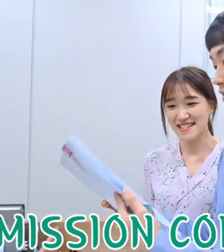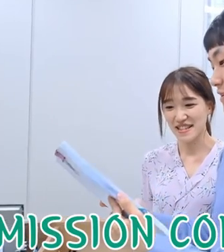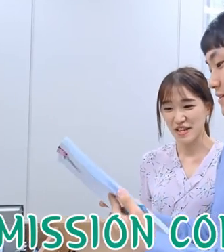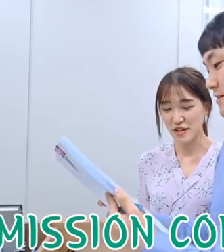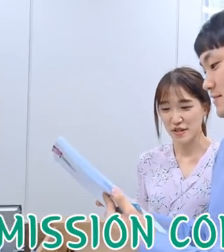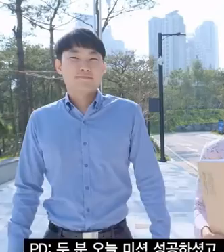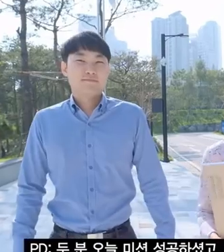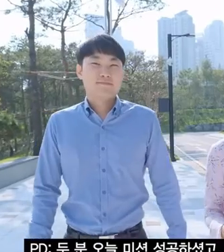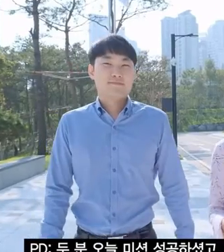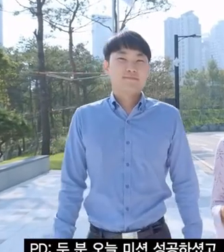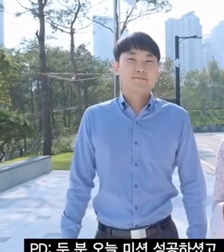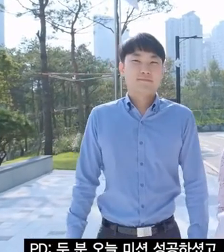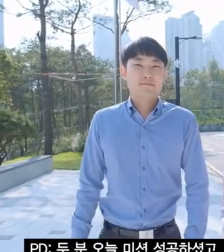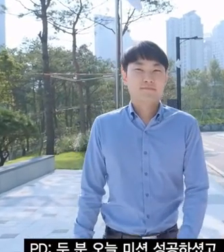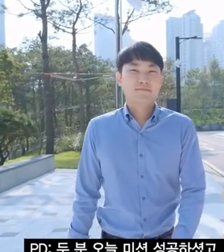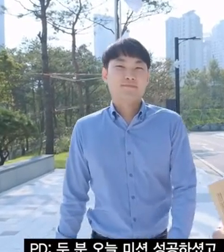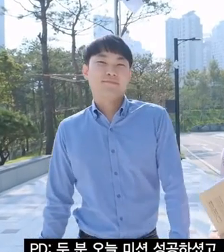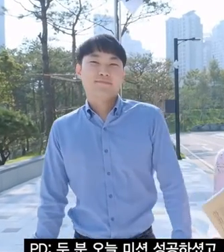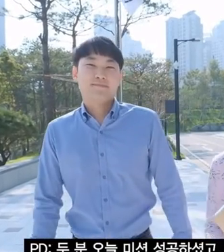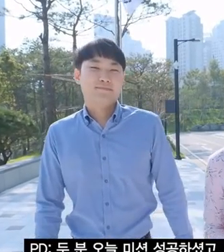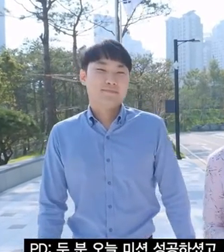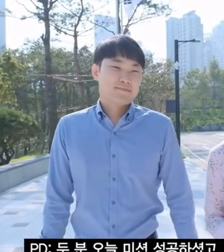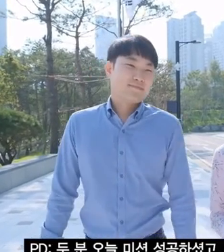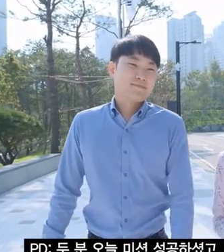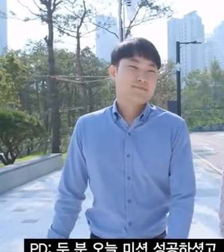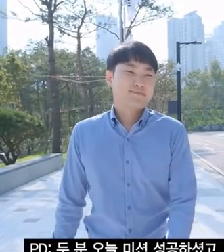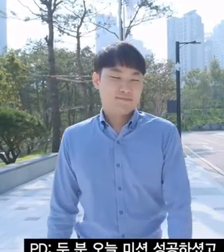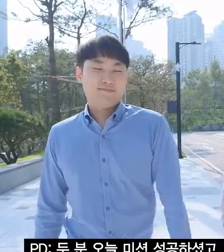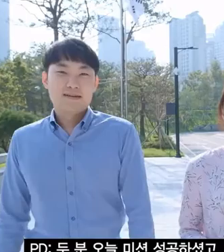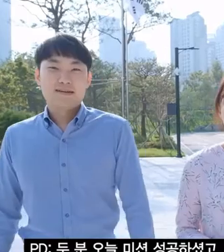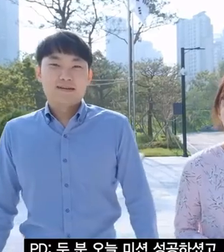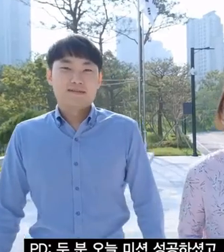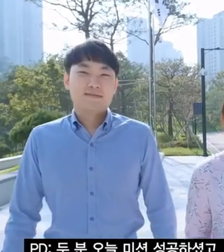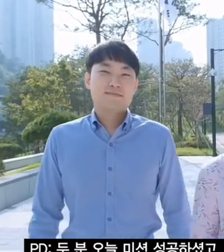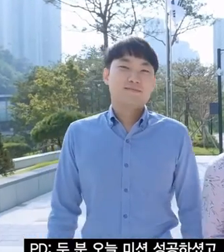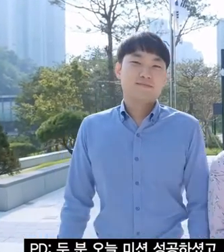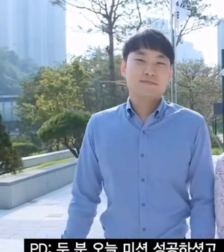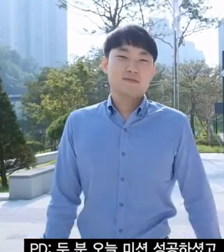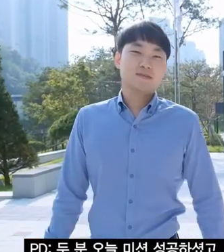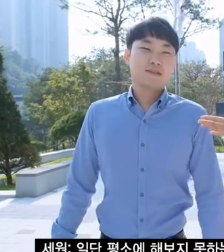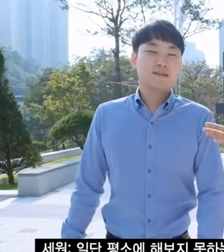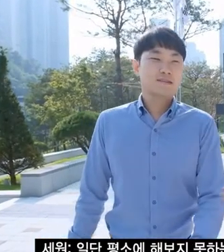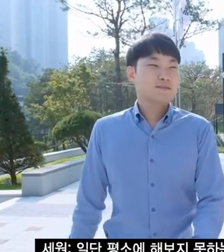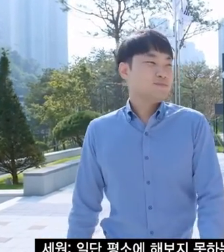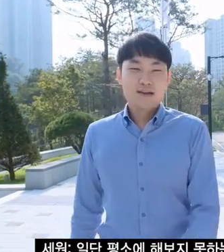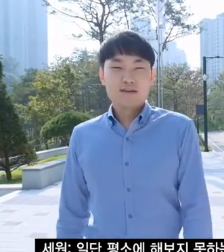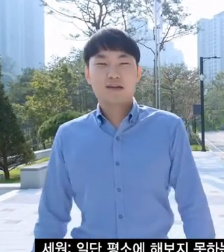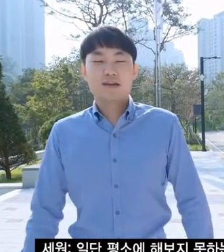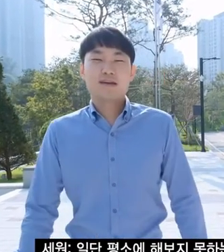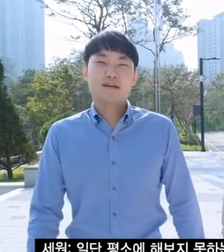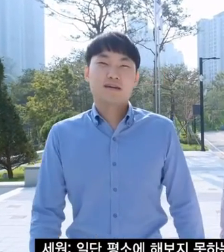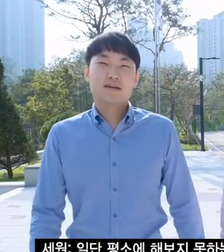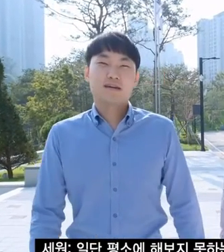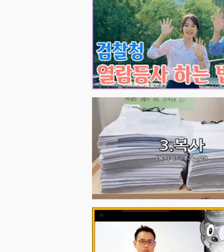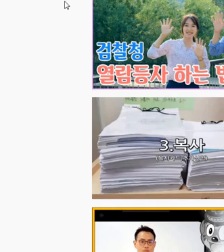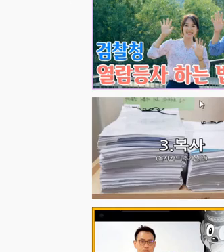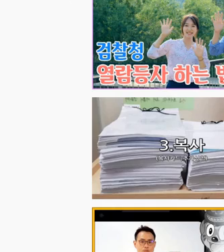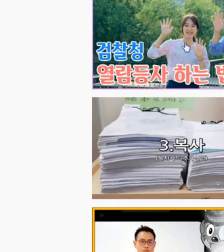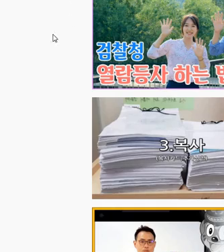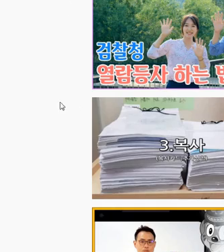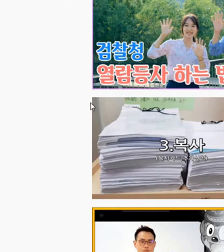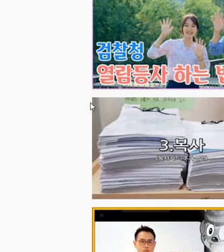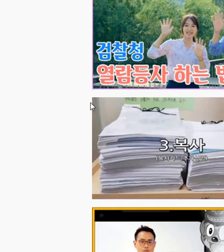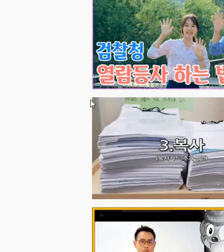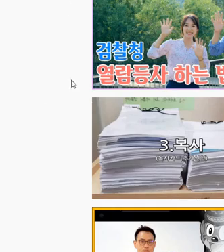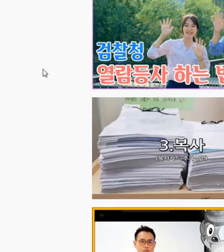성공했습니다. 자, 두 분 오늘 미션 성공하셨고 소감 한번 말씀해 주세요. 일단은 이렇게 이거는